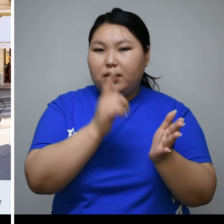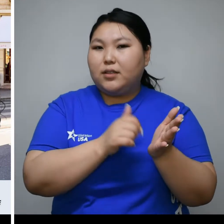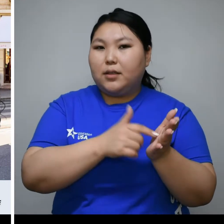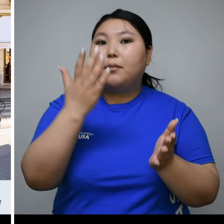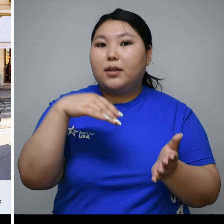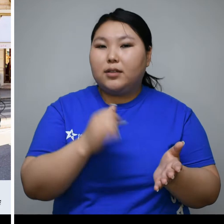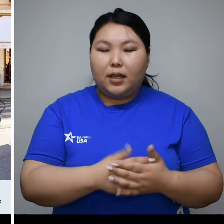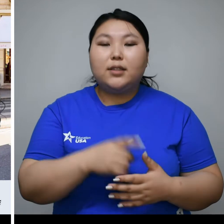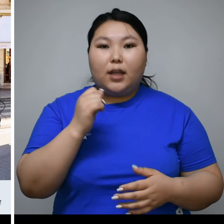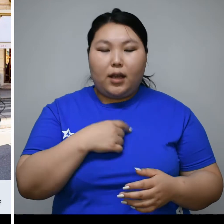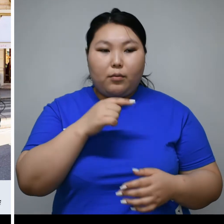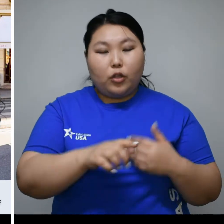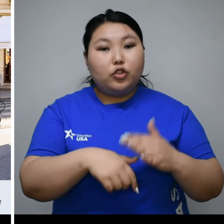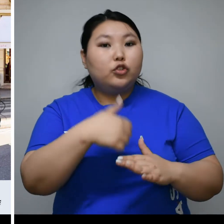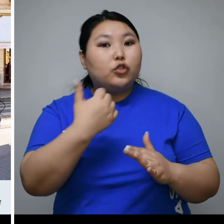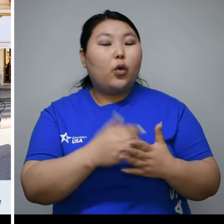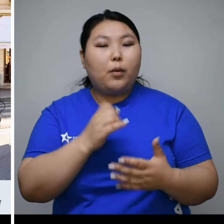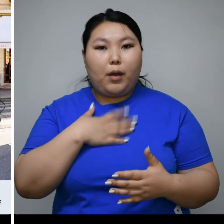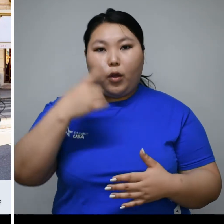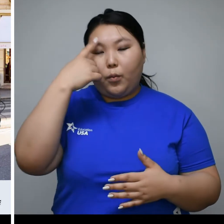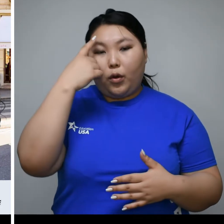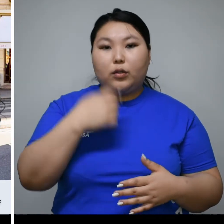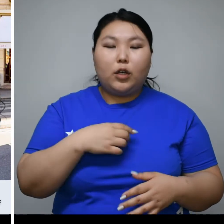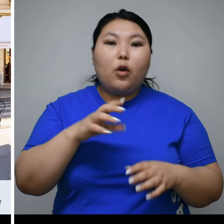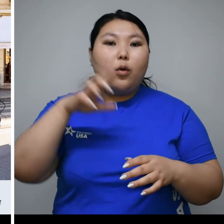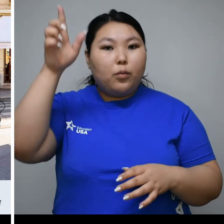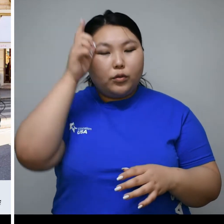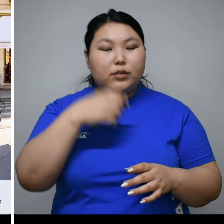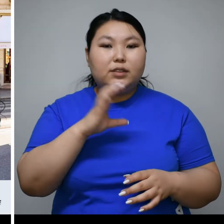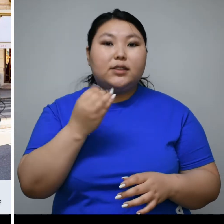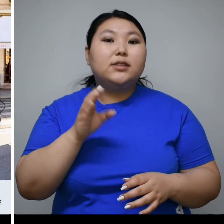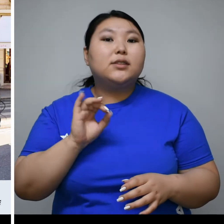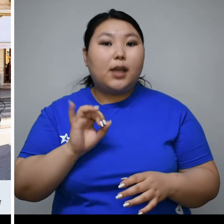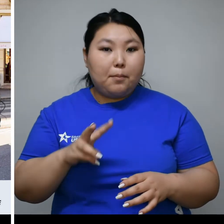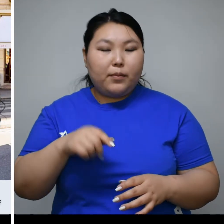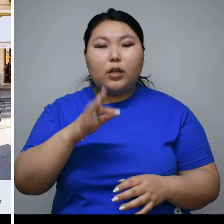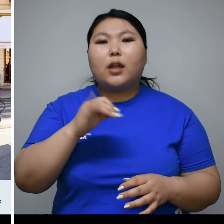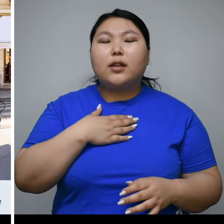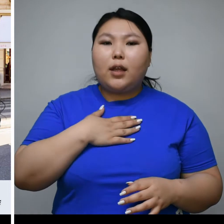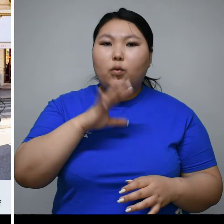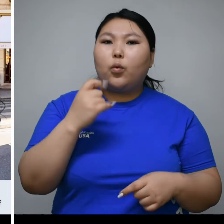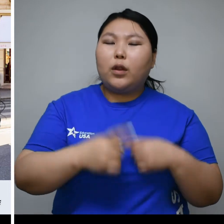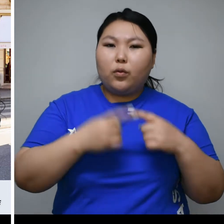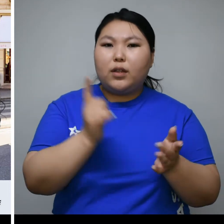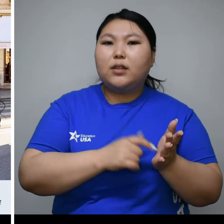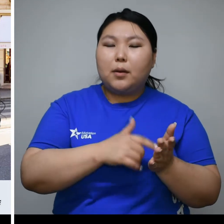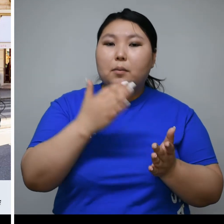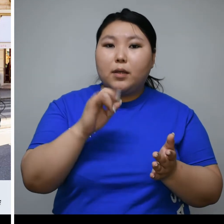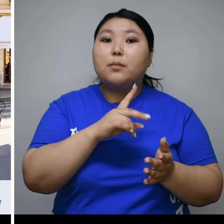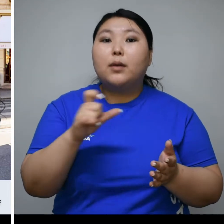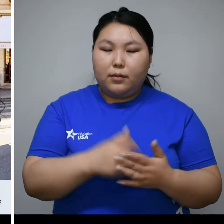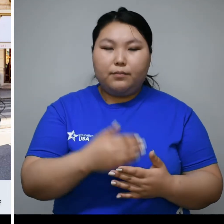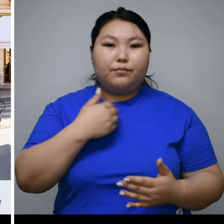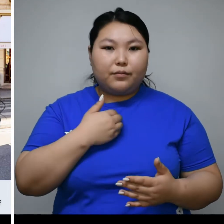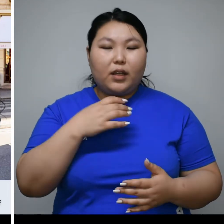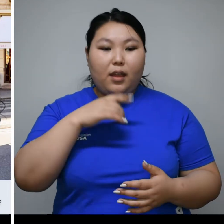хэрэгтэй байдаг. За нөгөө төгөөр болохоор манай Монголын боловсролын оо системээс яг надаа юу нь илүү хэрэгтэй байсан бэ